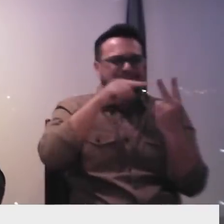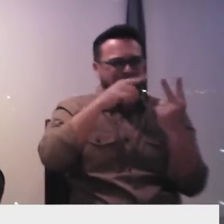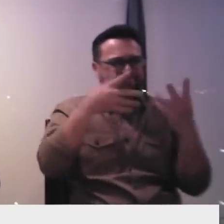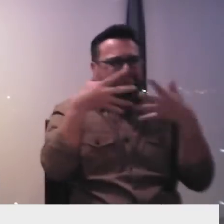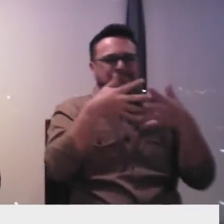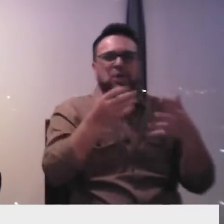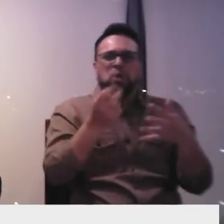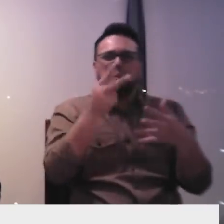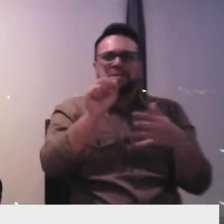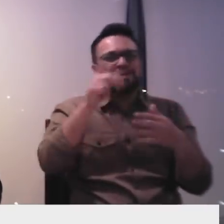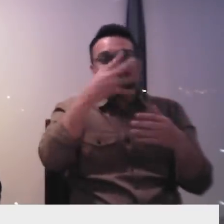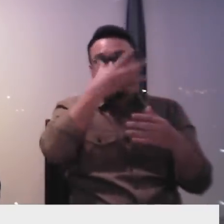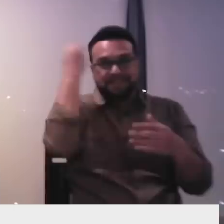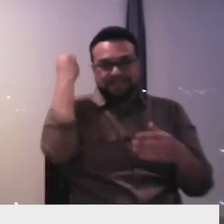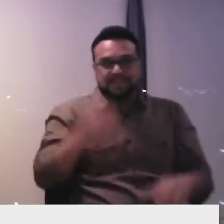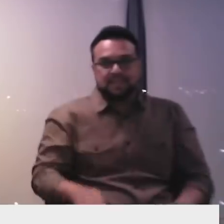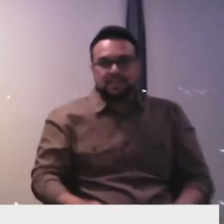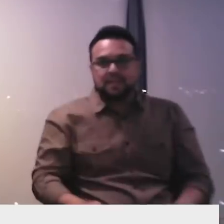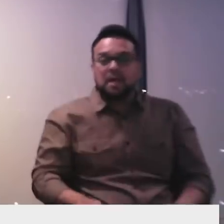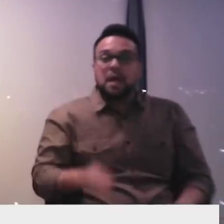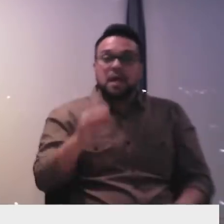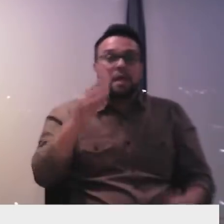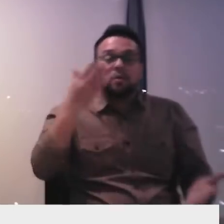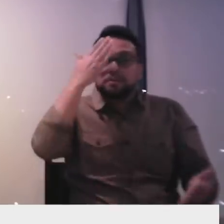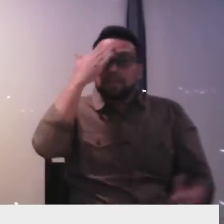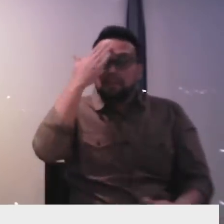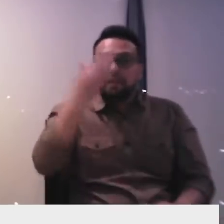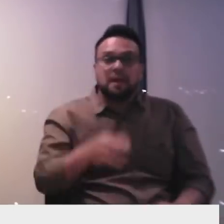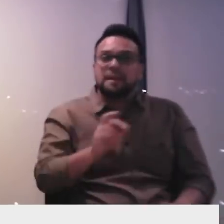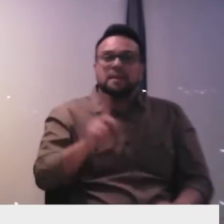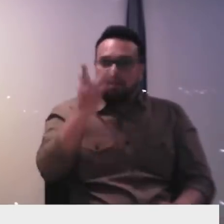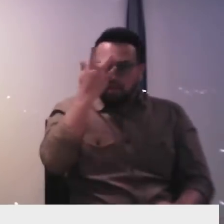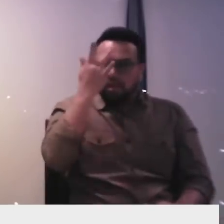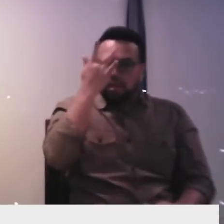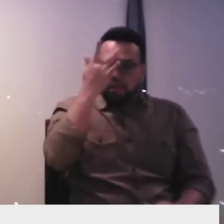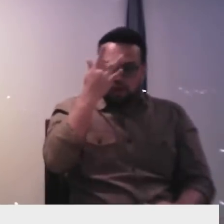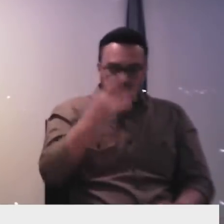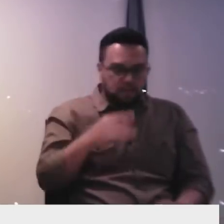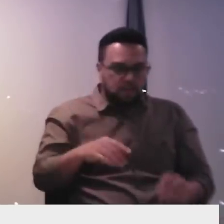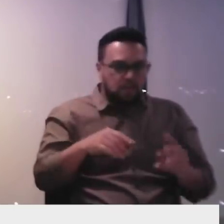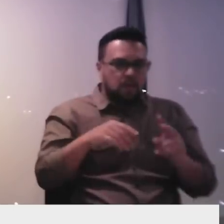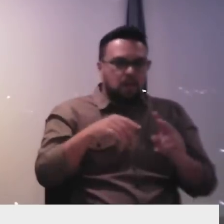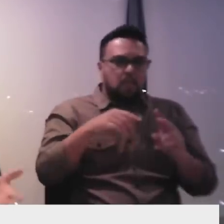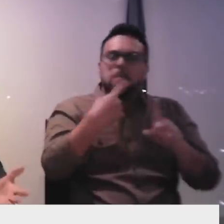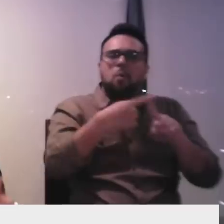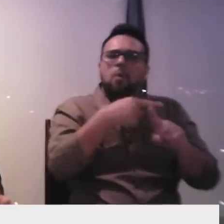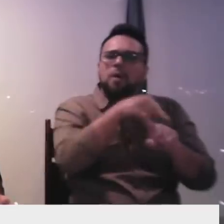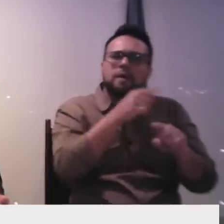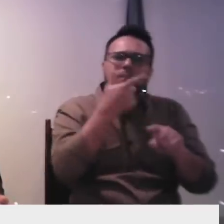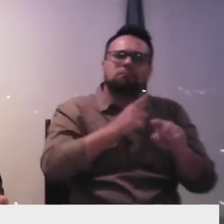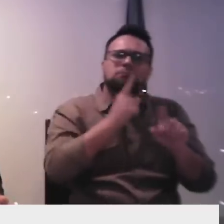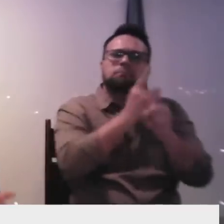2A, esqueci já isso aí. Eu procurava saber, não decorar a forma, por que chegou-se aquela